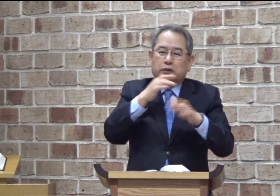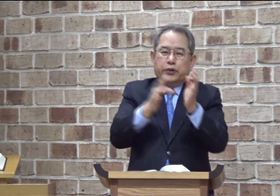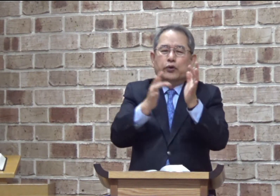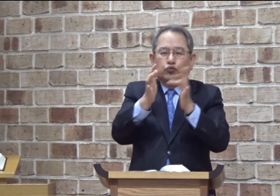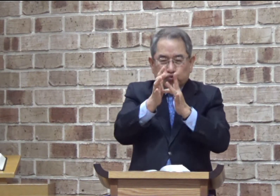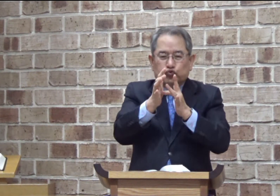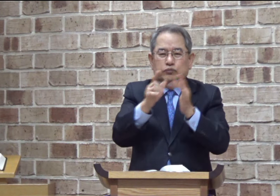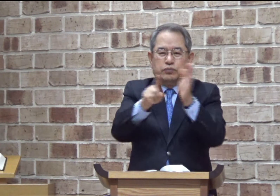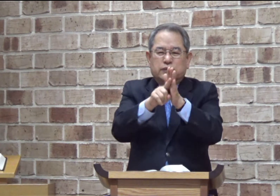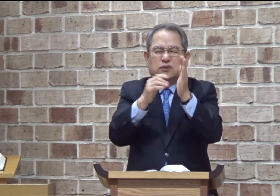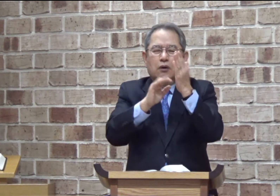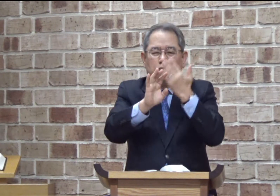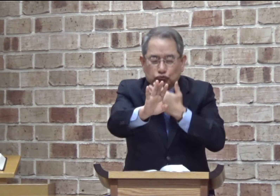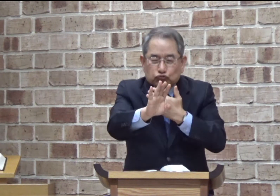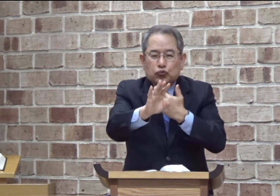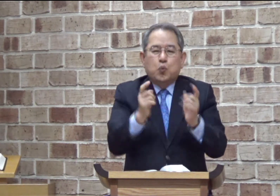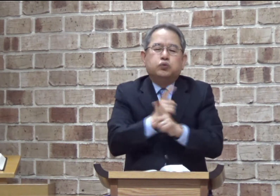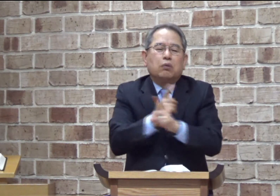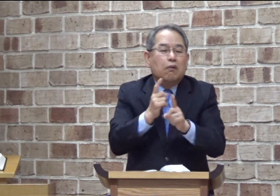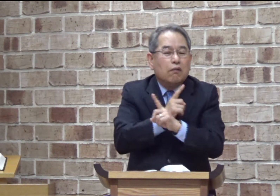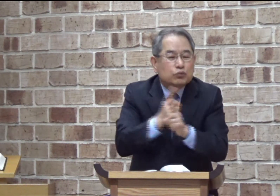믿은 후에 그것을 고쳐서